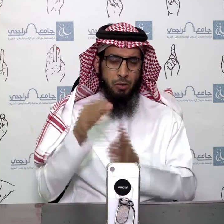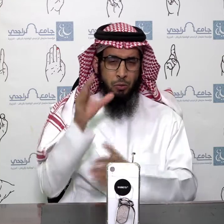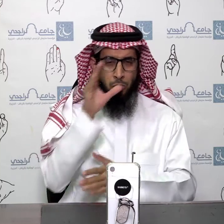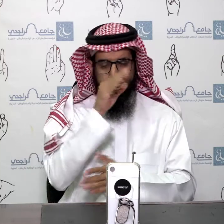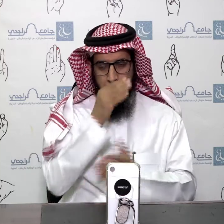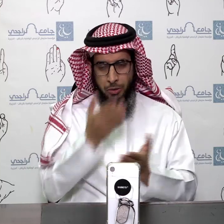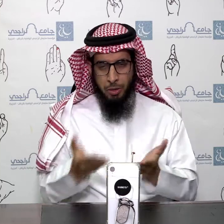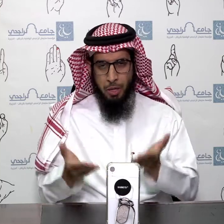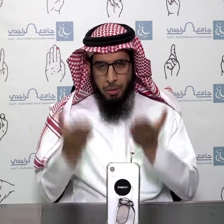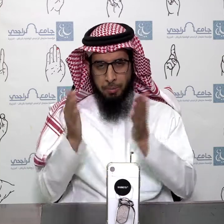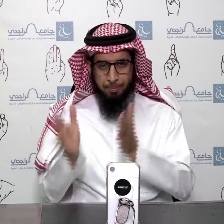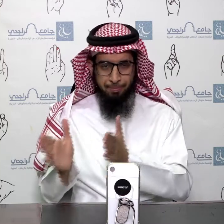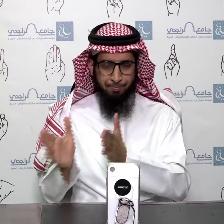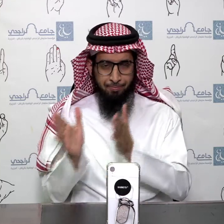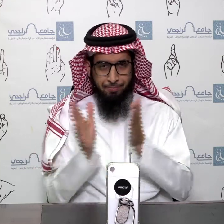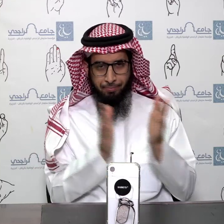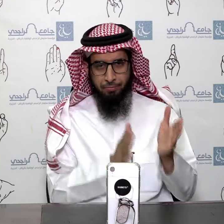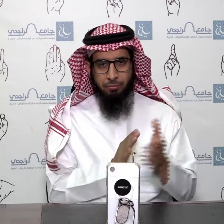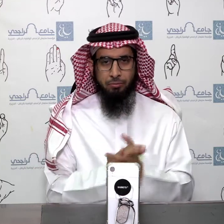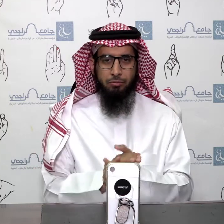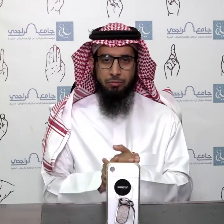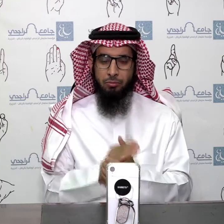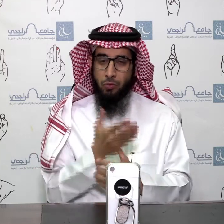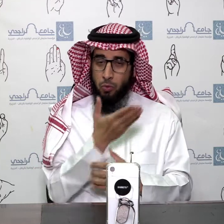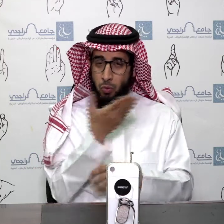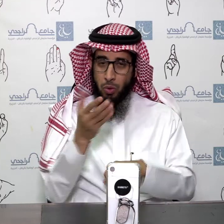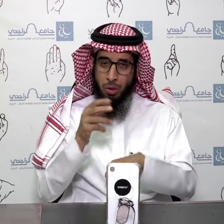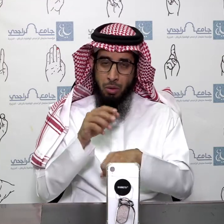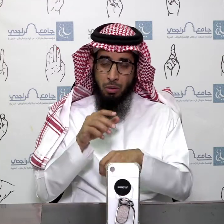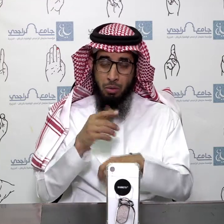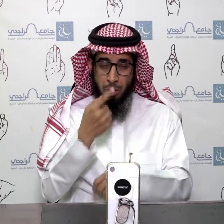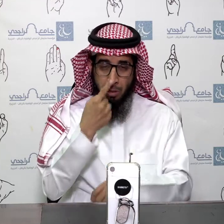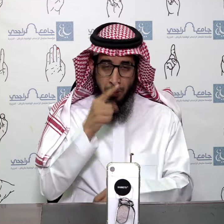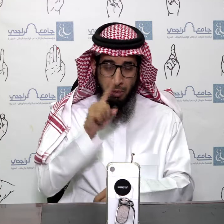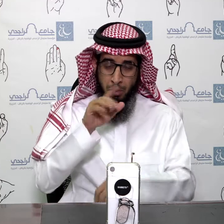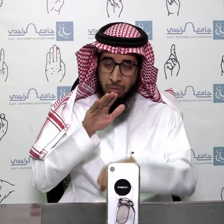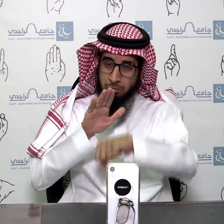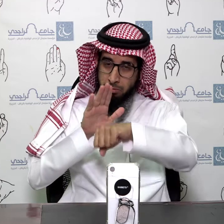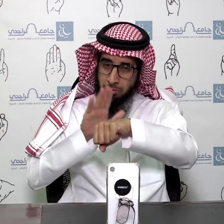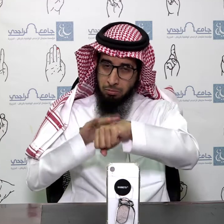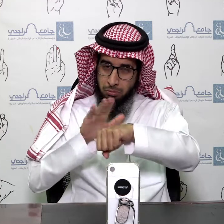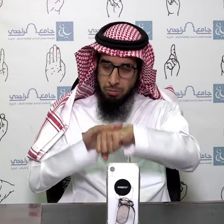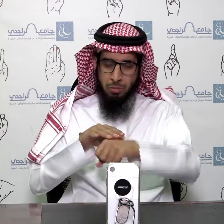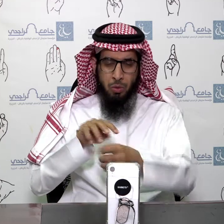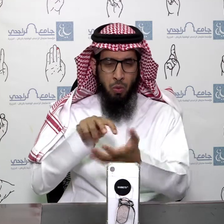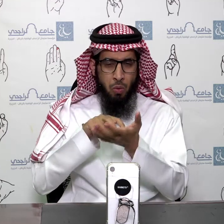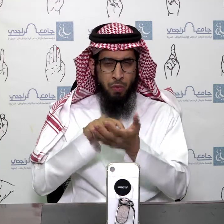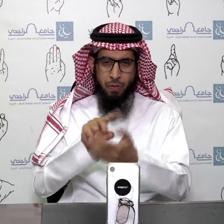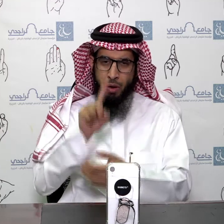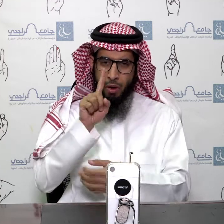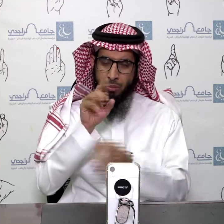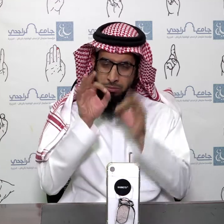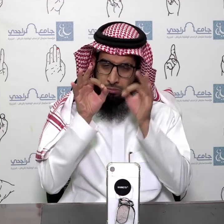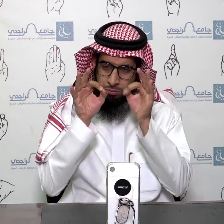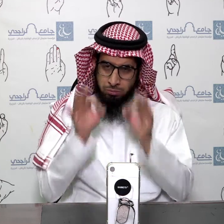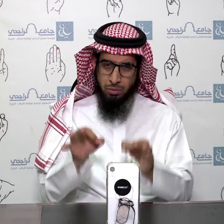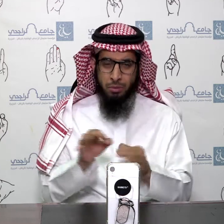بعد، فاتقوا الله عباد الله، اتقوا الله حق التقوى، واستمسكوا